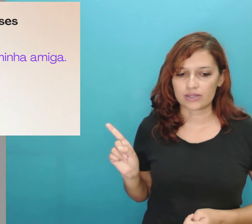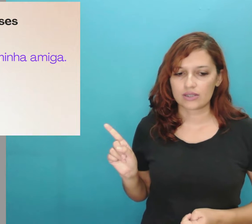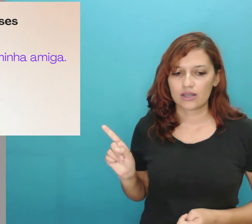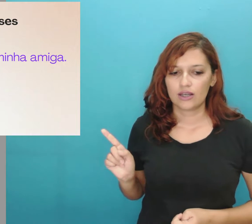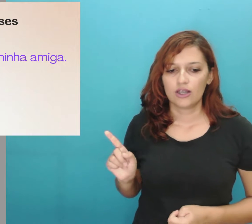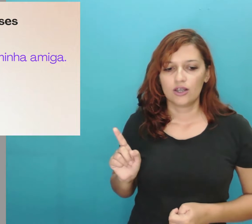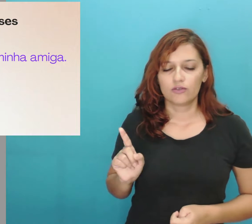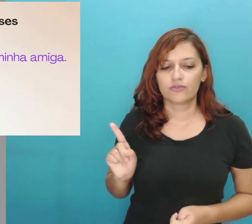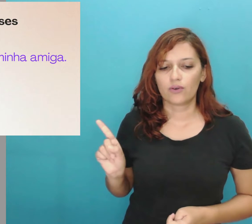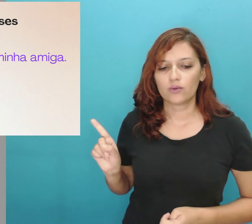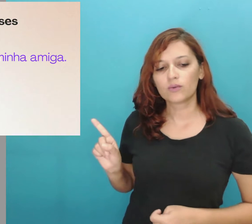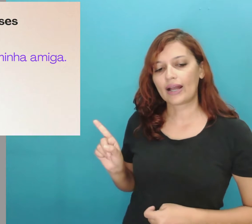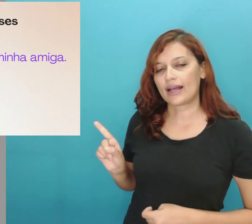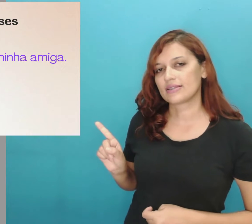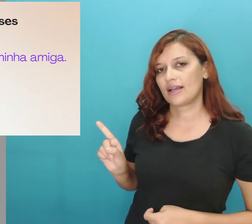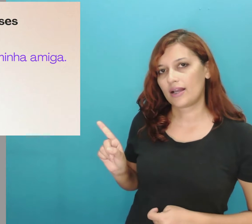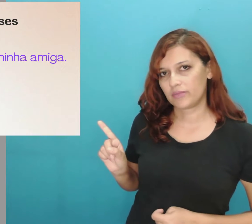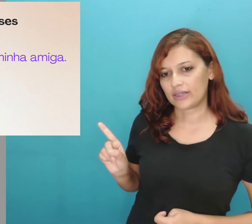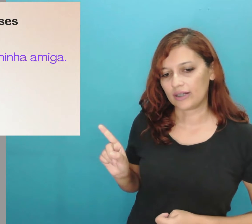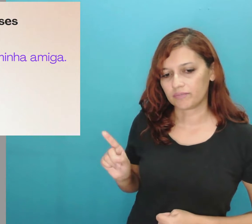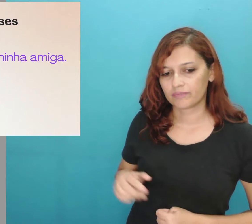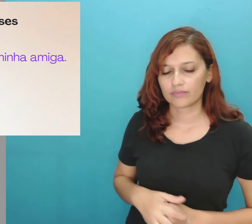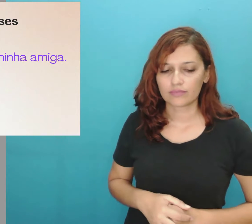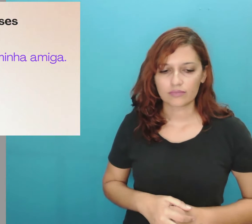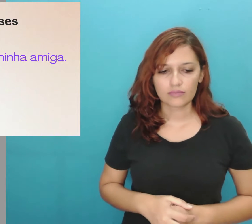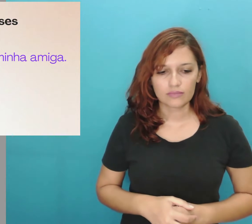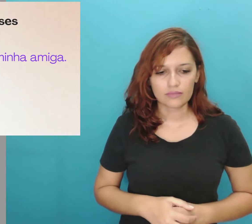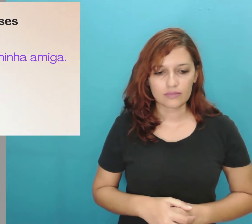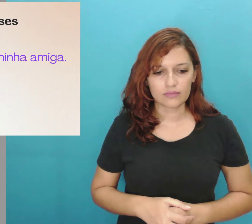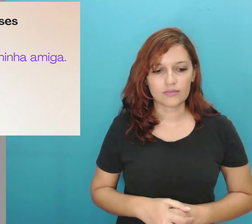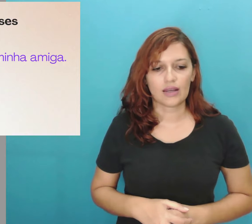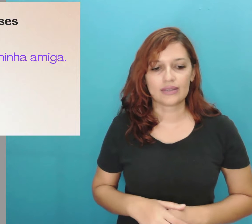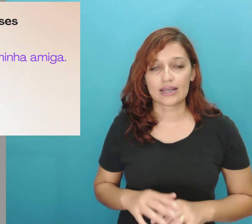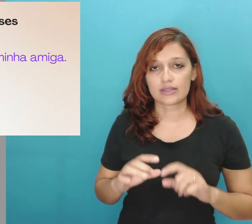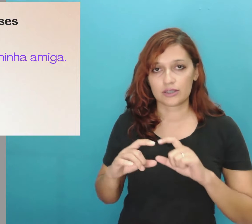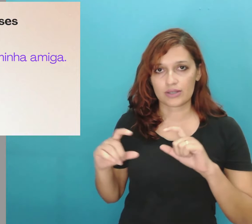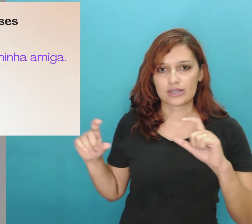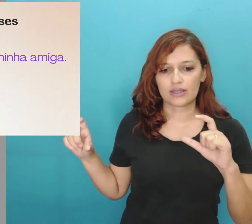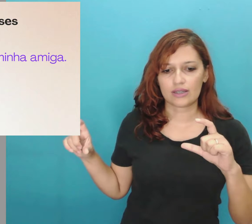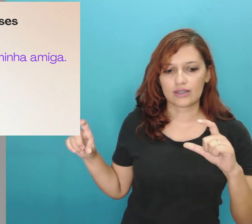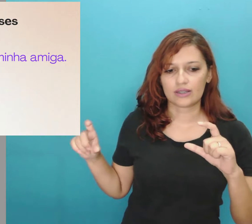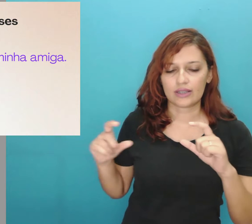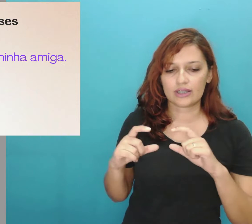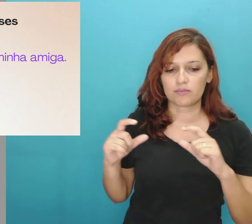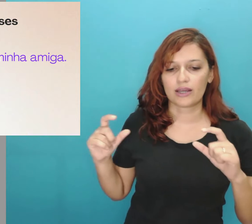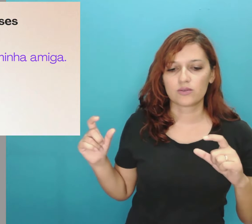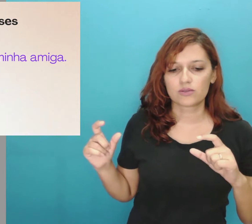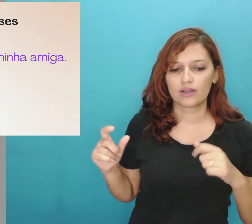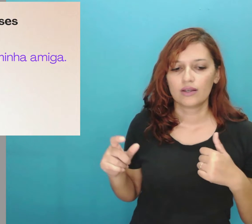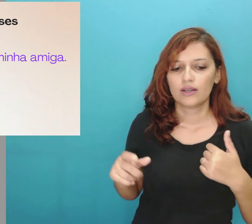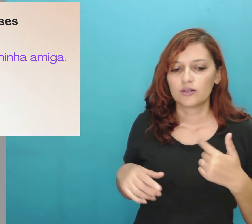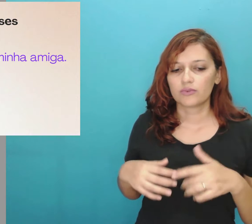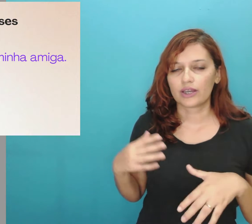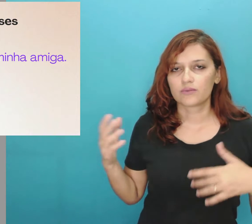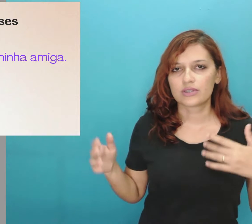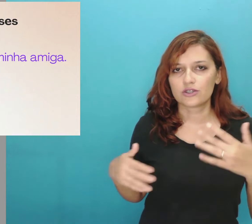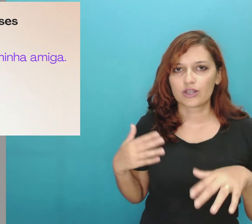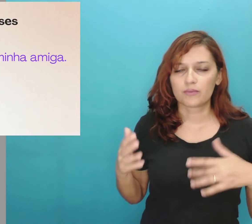Libras. Vou casa amiga. Está escrito assim em letra maiúscula, porque é um sistema que a